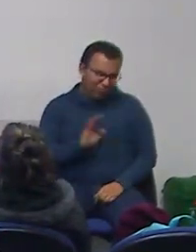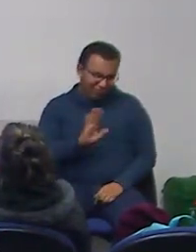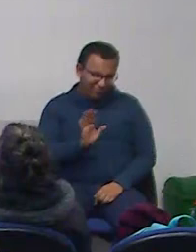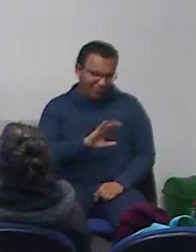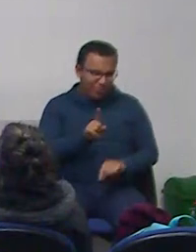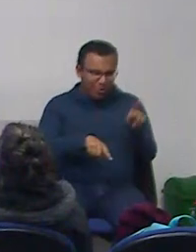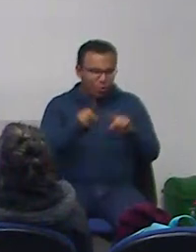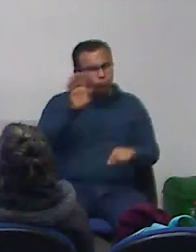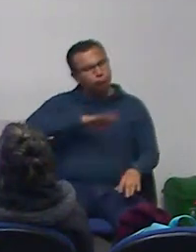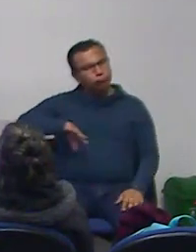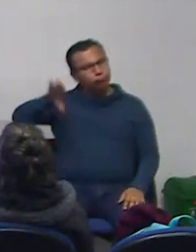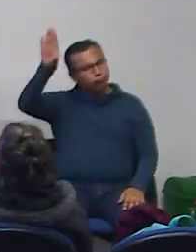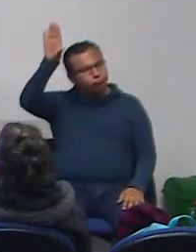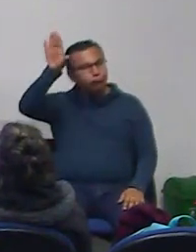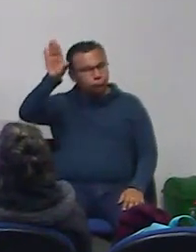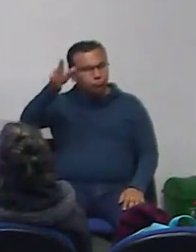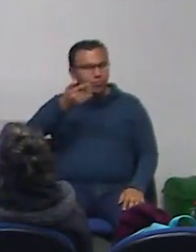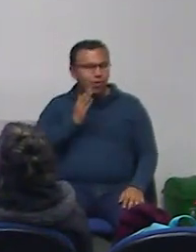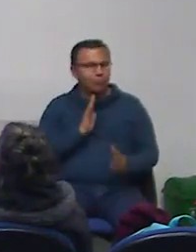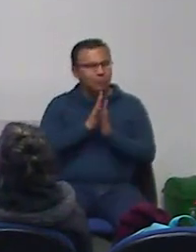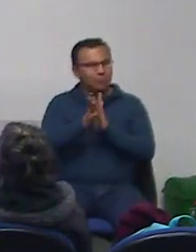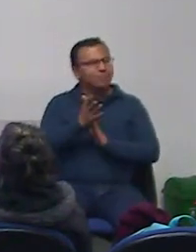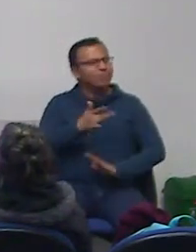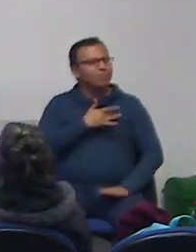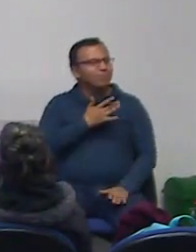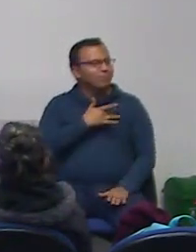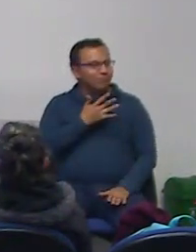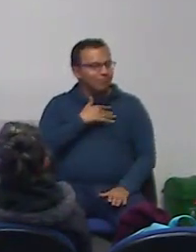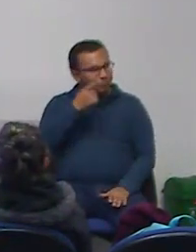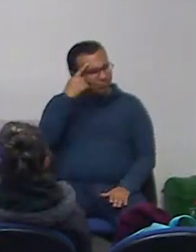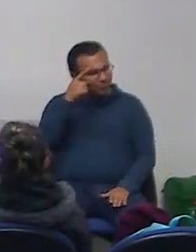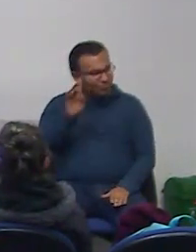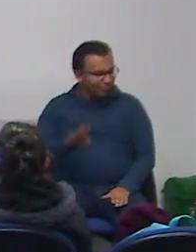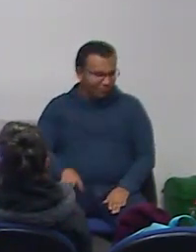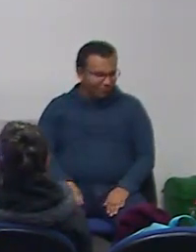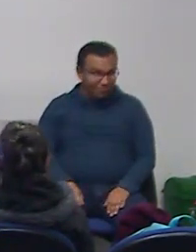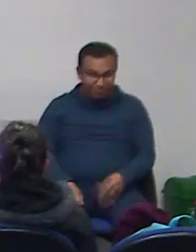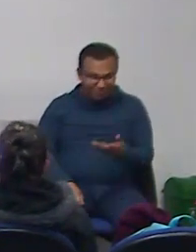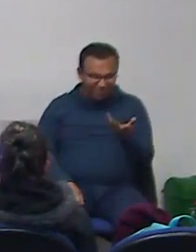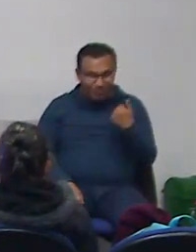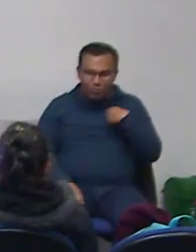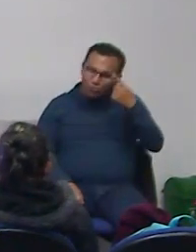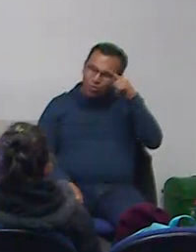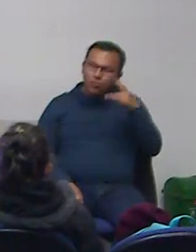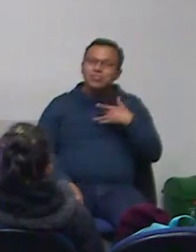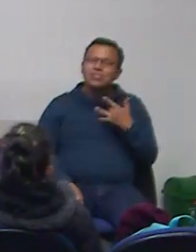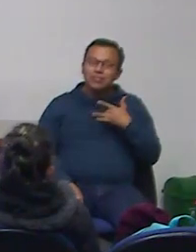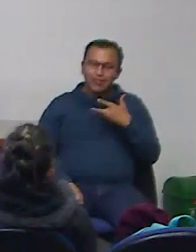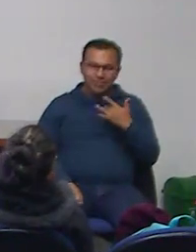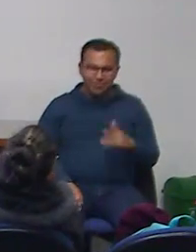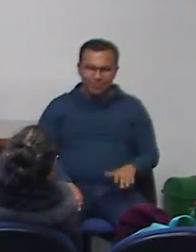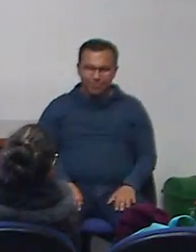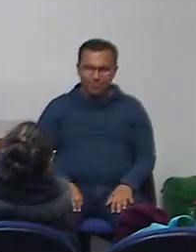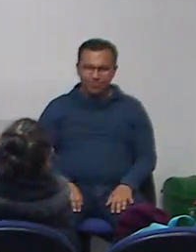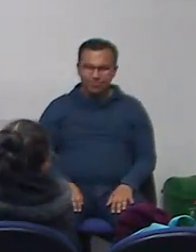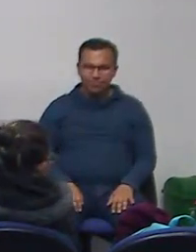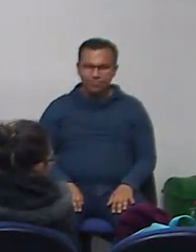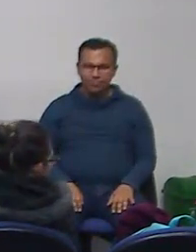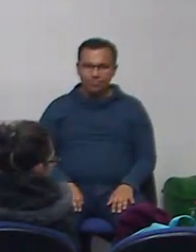pero el que quiera levantar la mano y contarme lo que sintió simplemente lo que sintió No si fue fácil no lo que sintió lo que